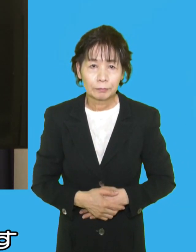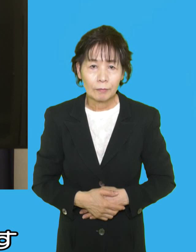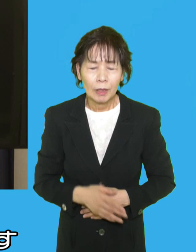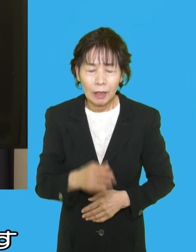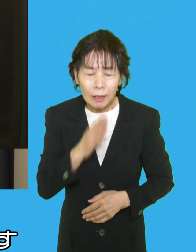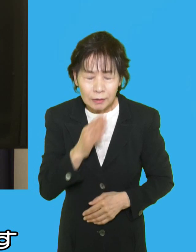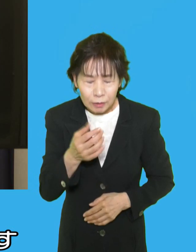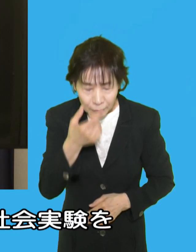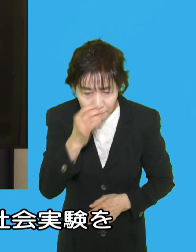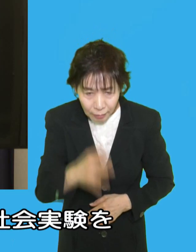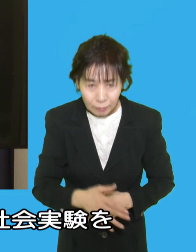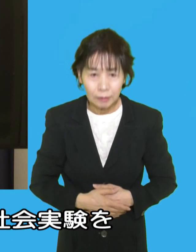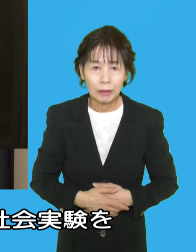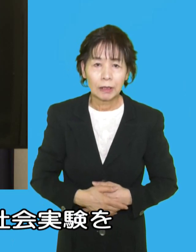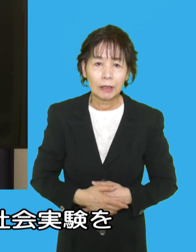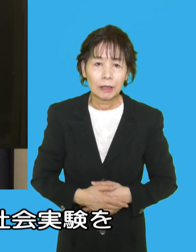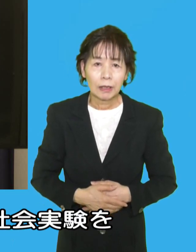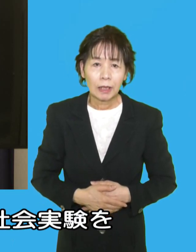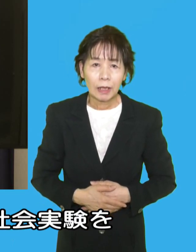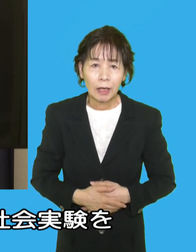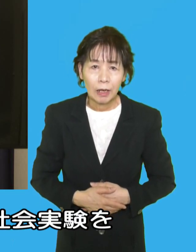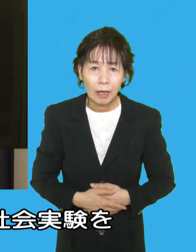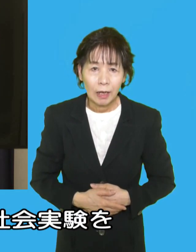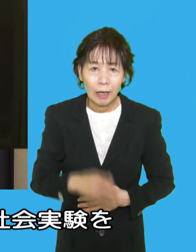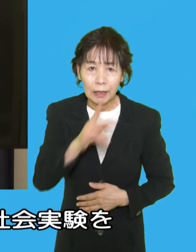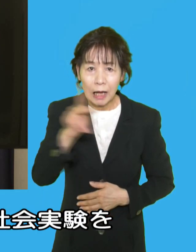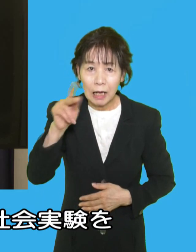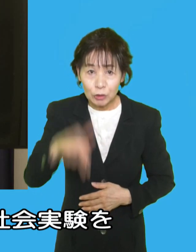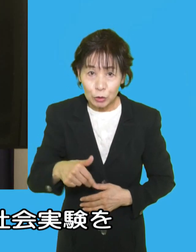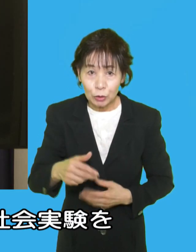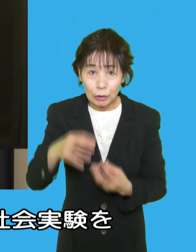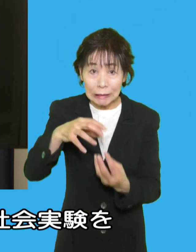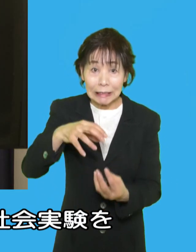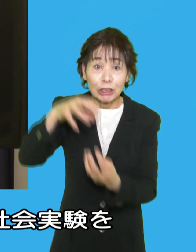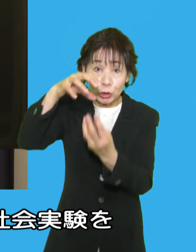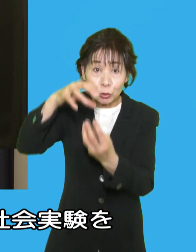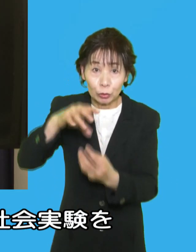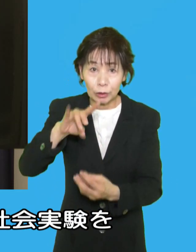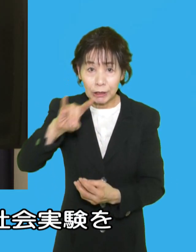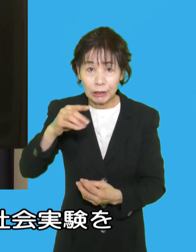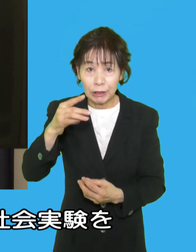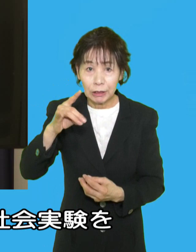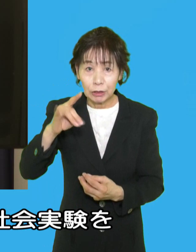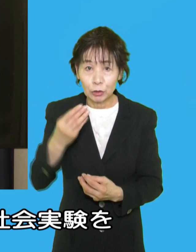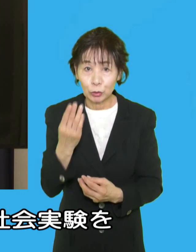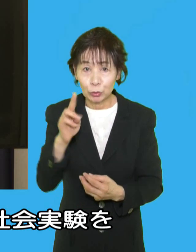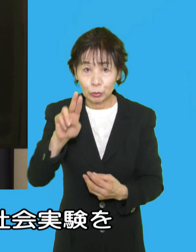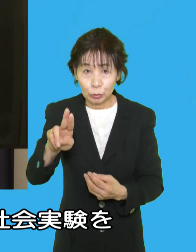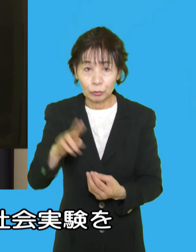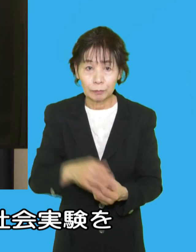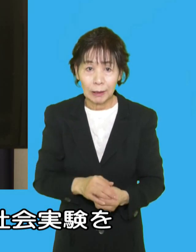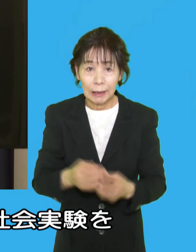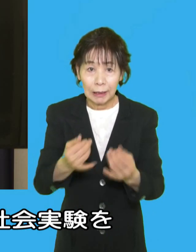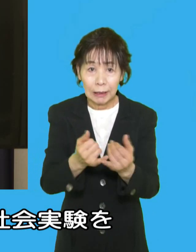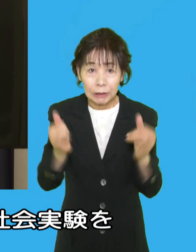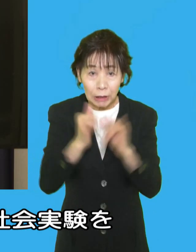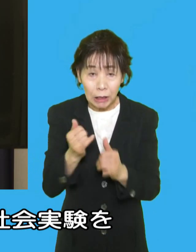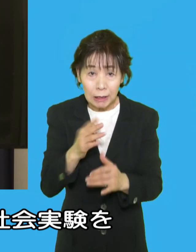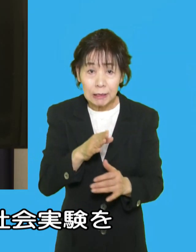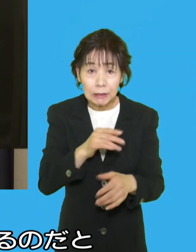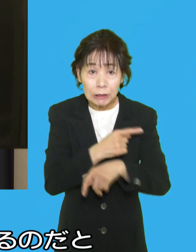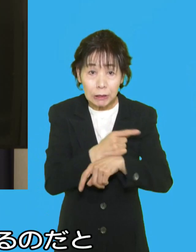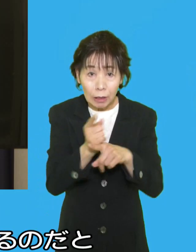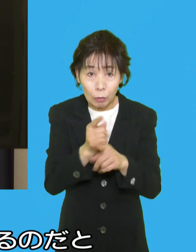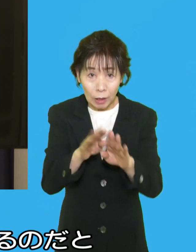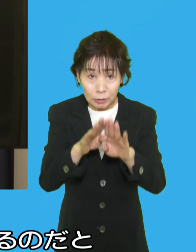すみません、日経の塩谷です。ガス気球なんですけれども、まあ、この8月から、まあ、社会実験を始めて、まあ、1年やります